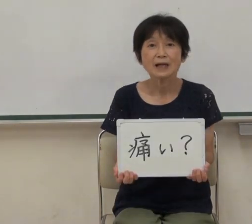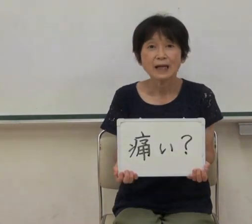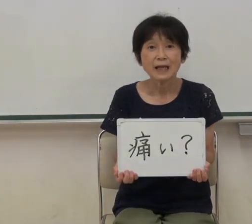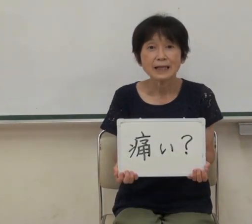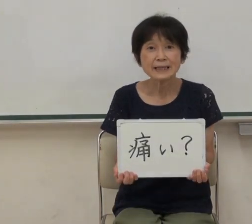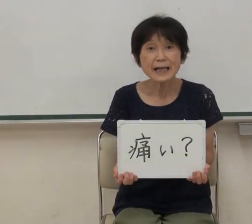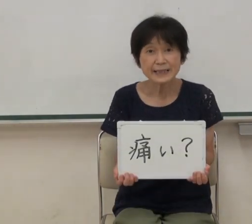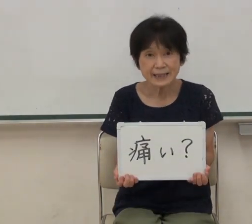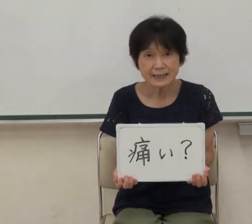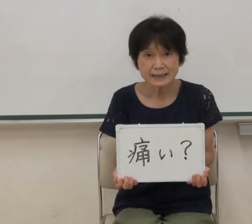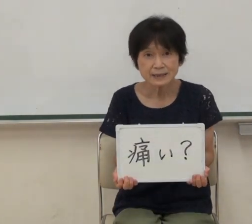痛い？